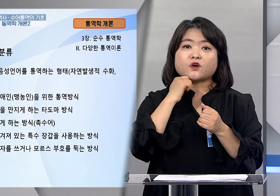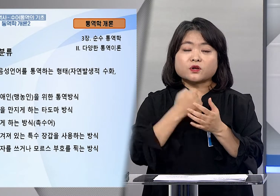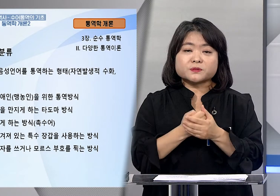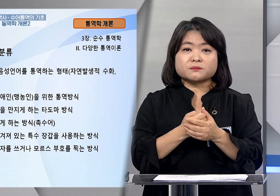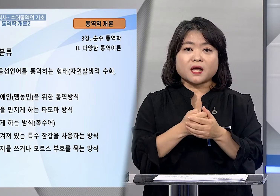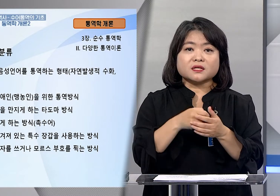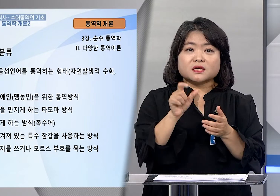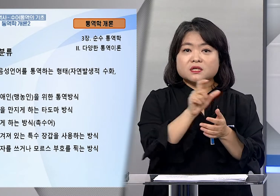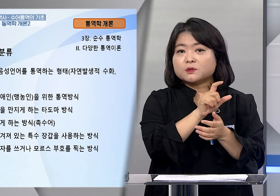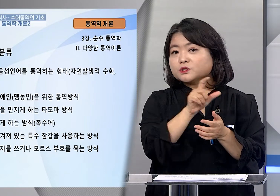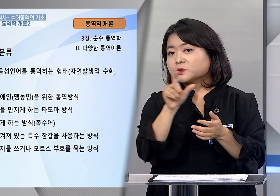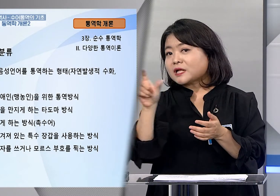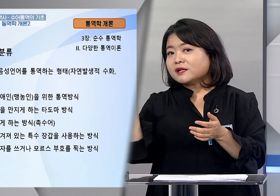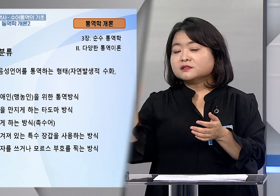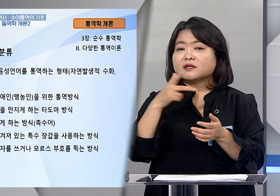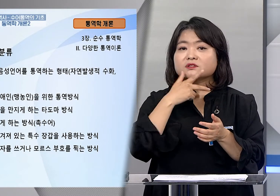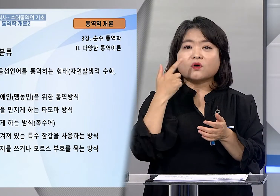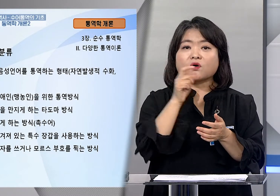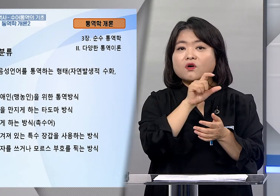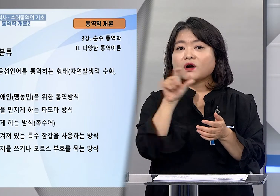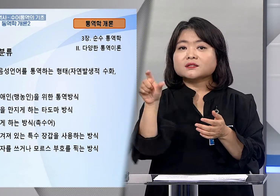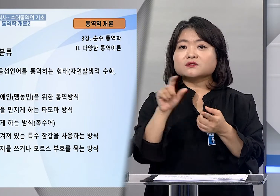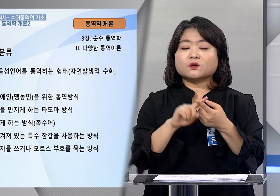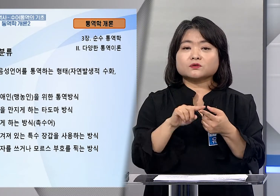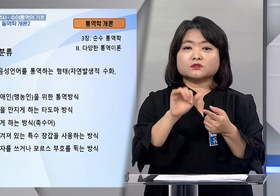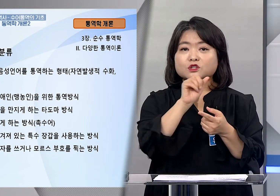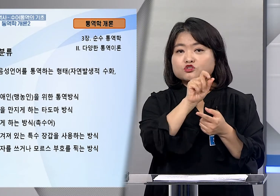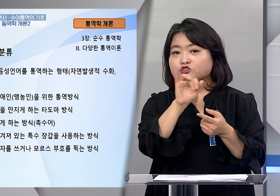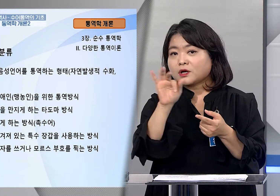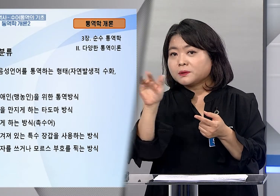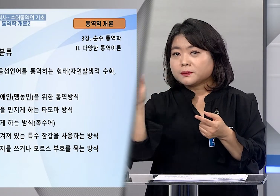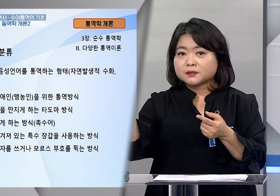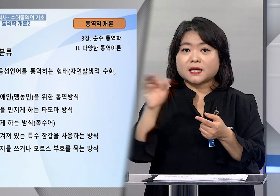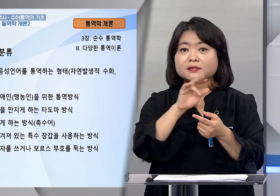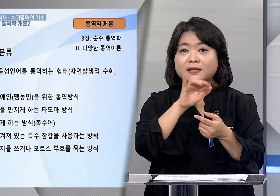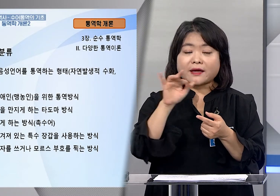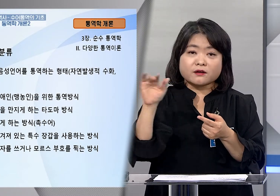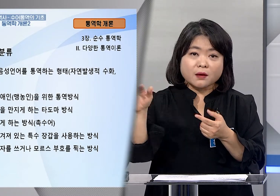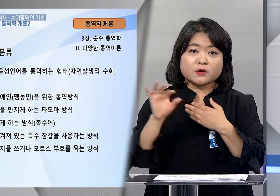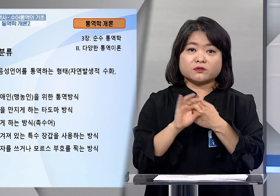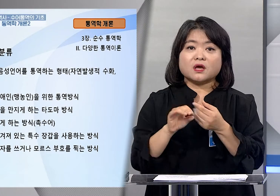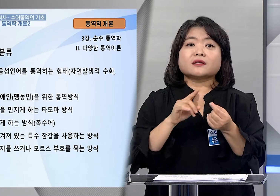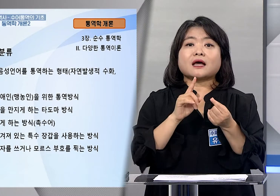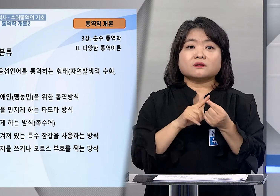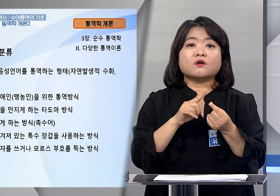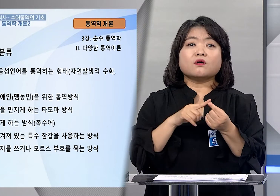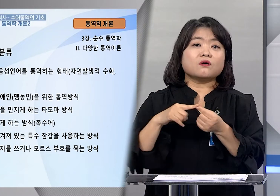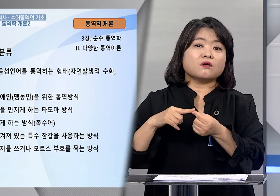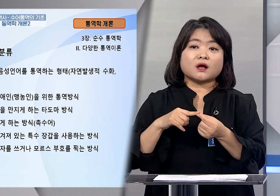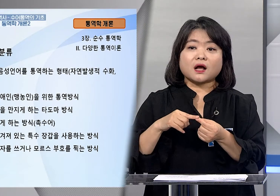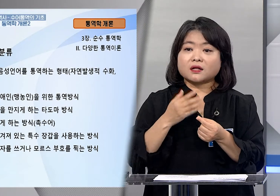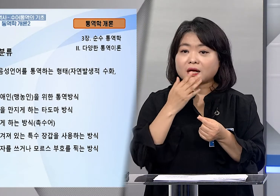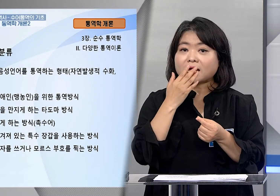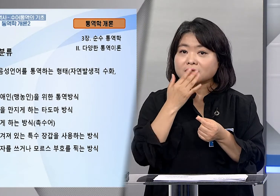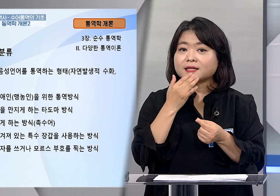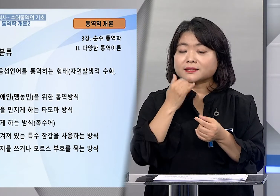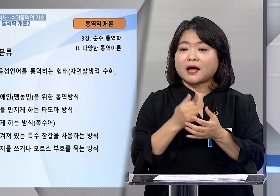어렵지만 이번식으로 나열되는 영어 같은 경우는 그냥 쭉 페벳을 나열하면 단어가 가능하니까